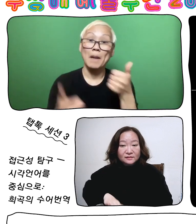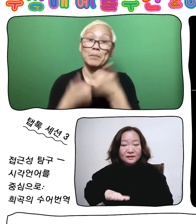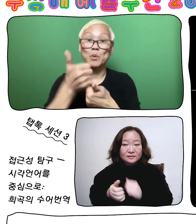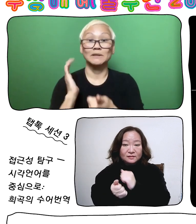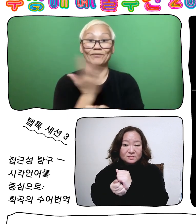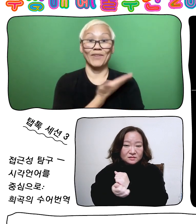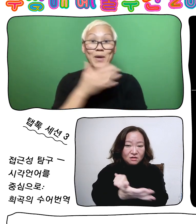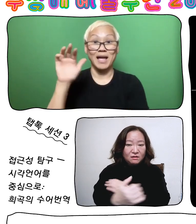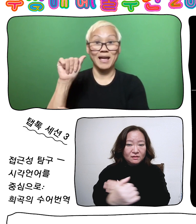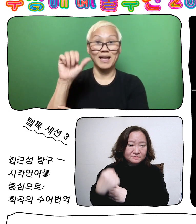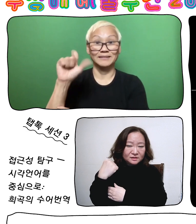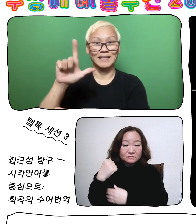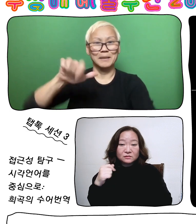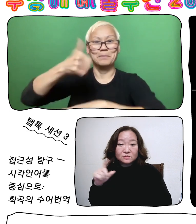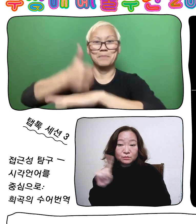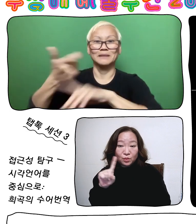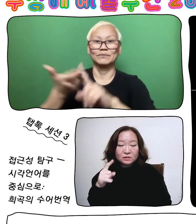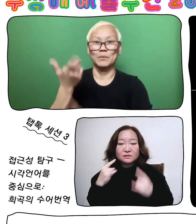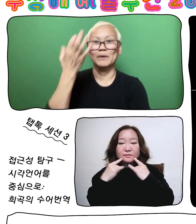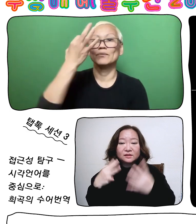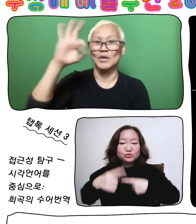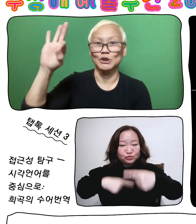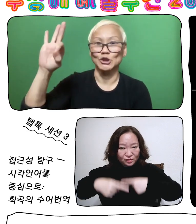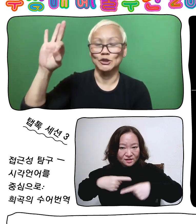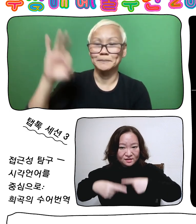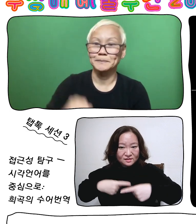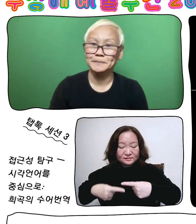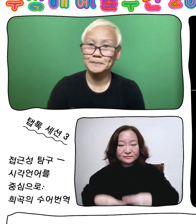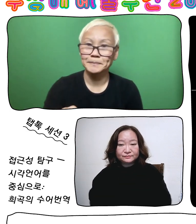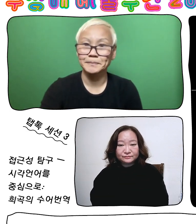프랑스 수어의 전파가 훨씬 빠르게 진행되었어요.